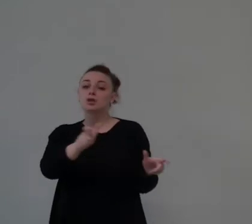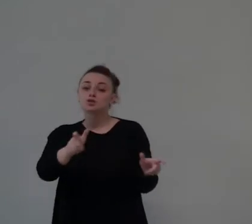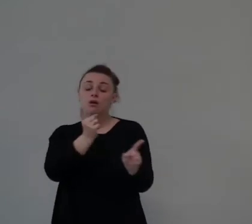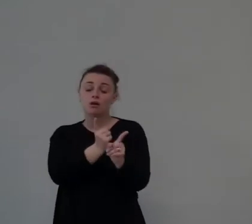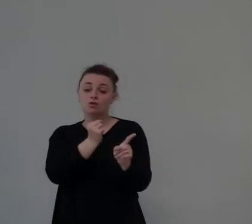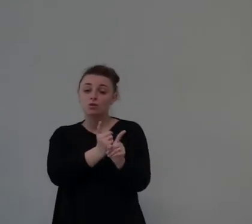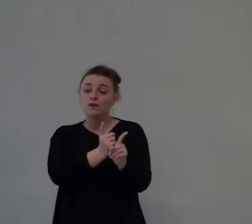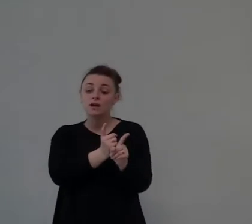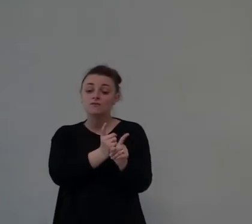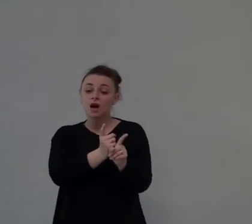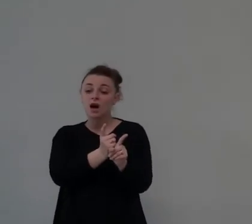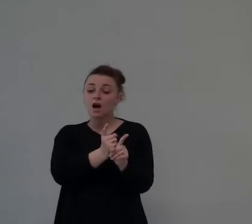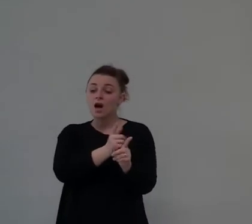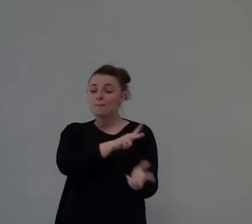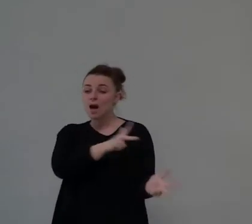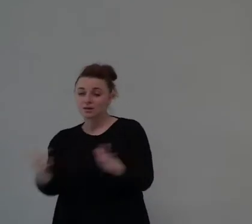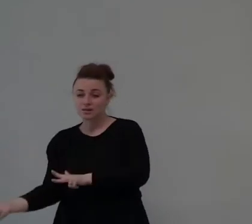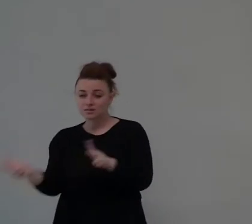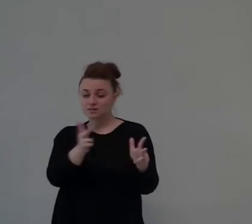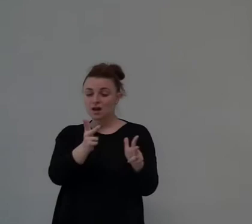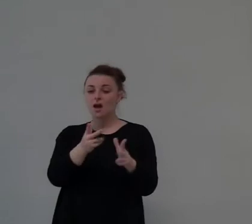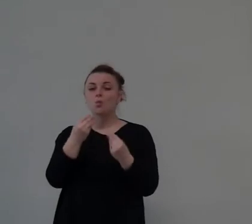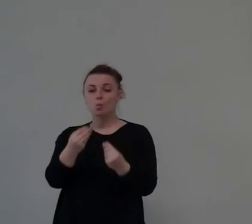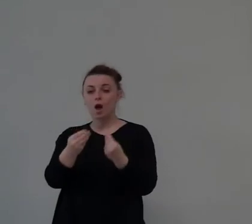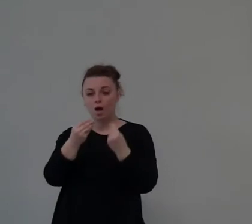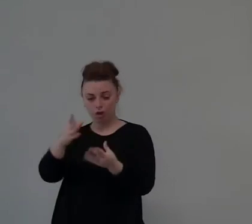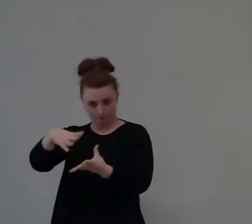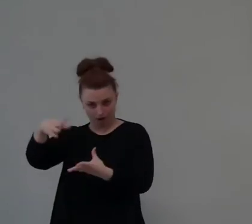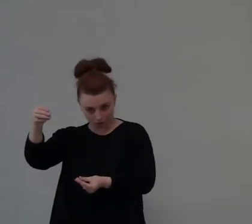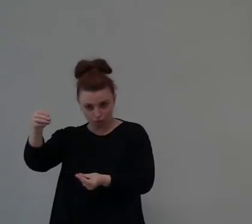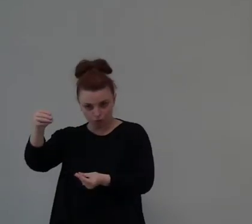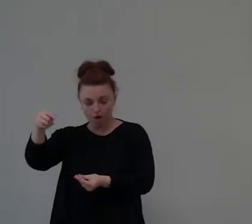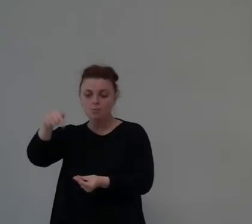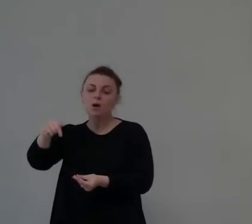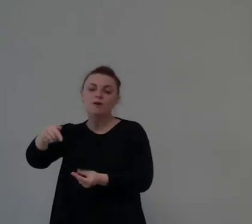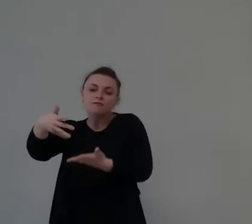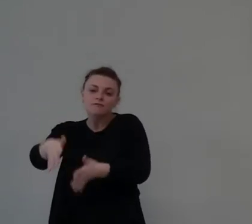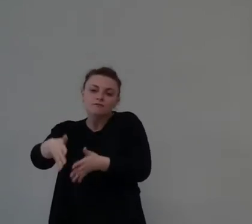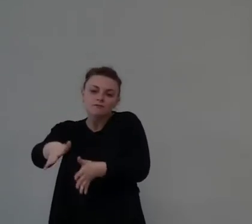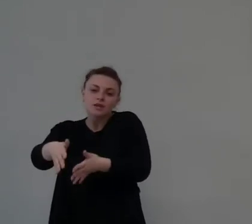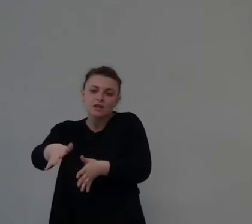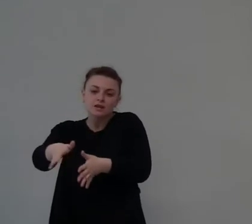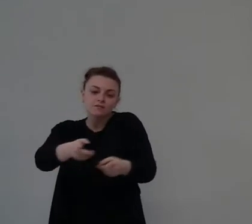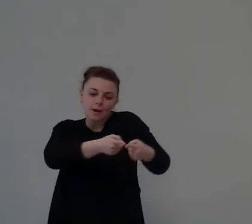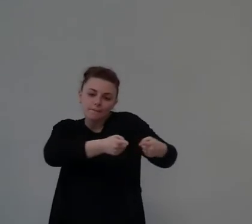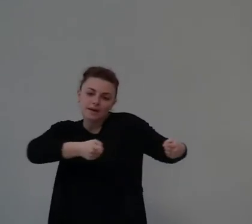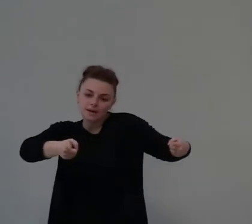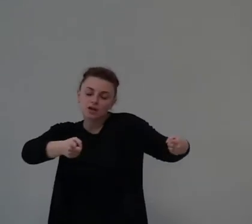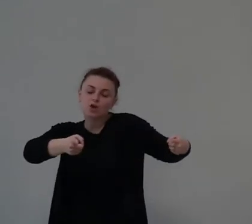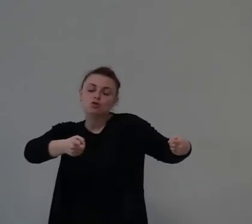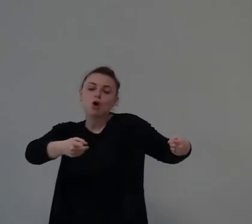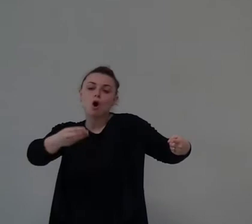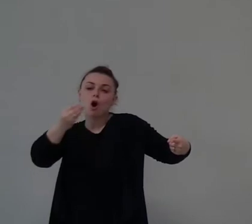Pasqua e c'era soltanto il festeggiamento, allo stesso modo il periodo intenso di preparazione deve finire. Deve